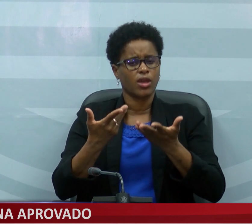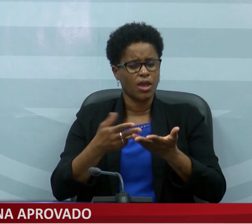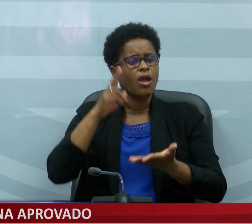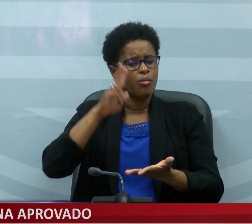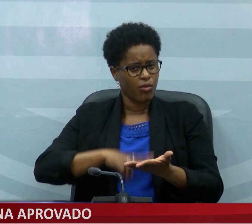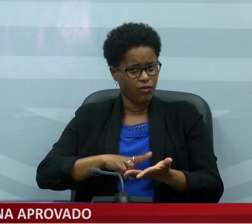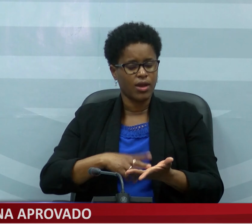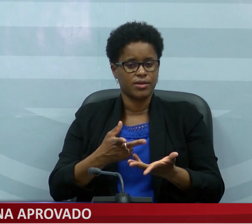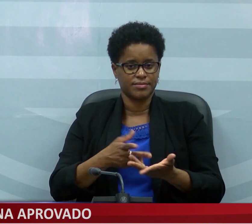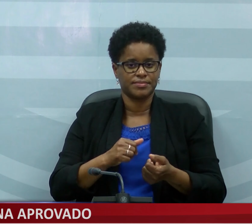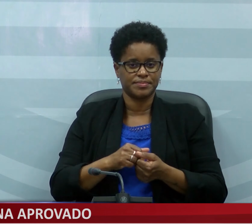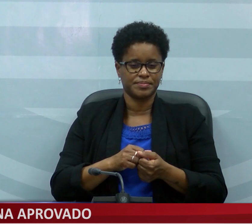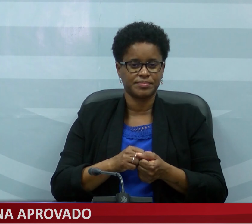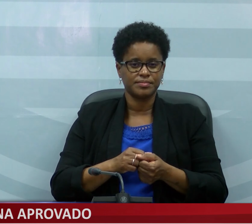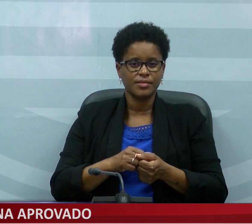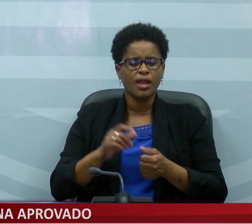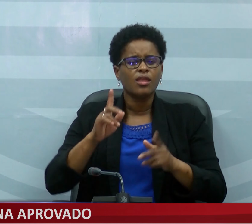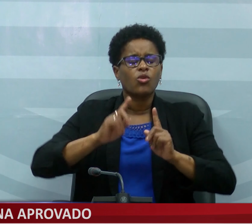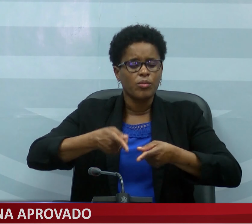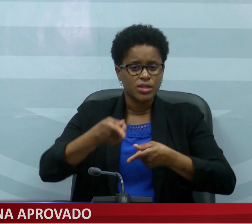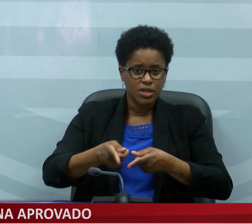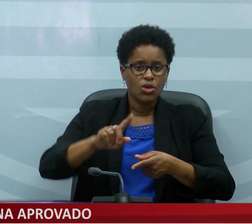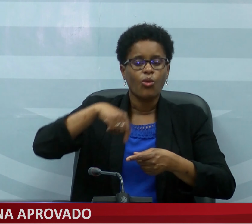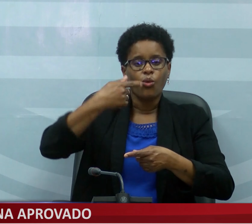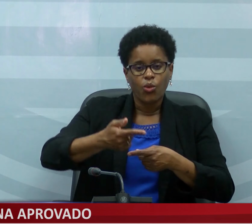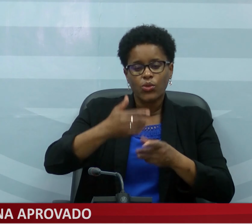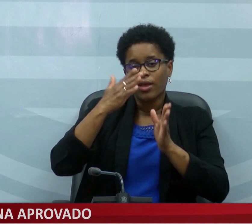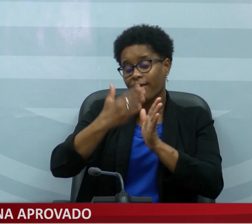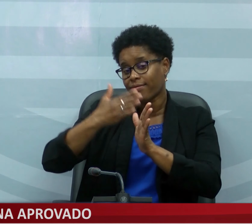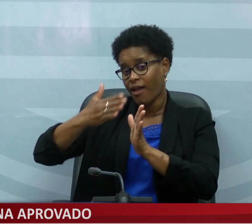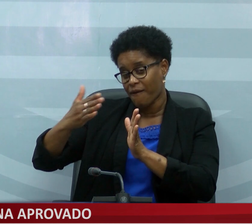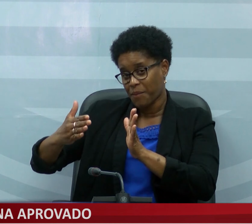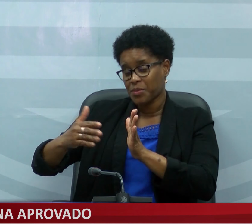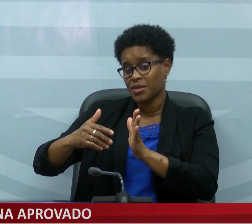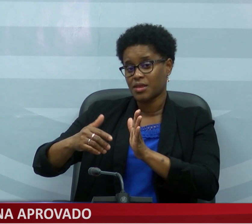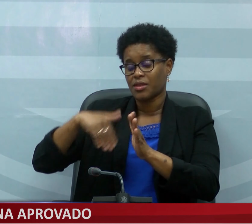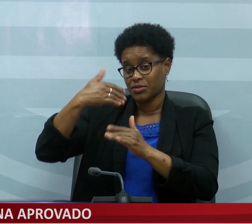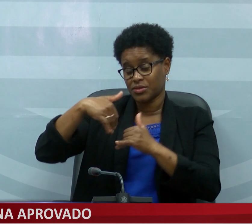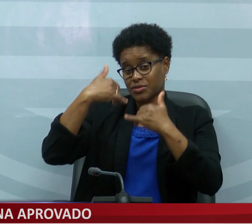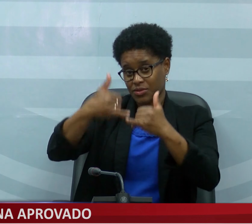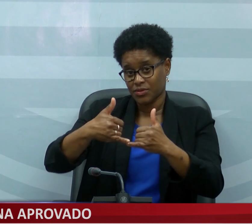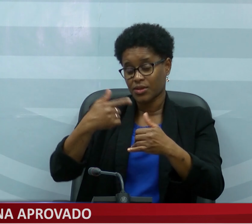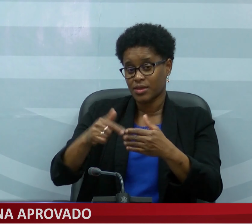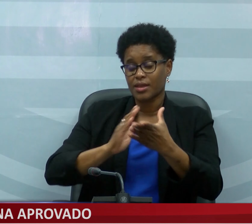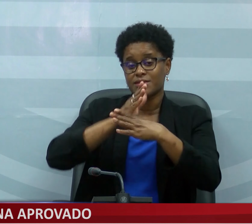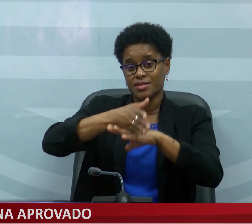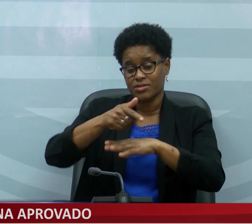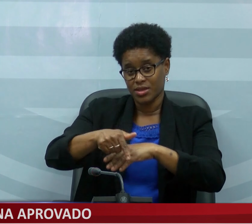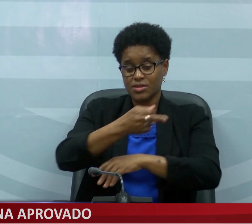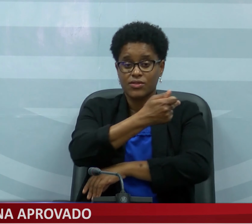agora a as outras etapas que sucedem e que irá nos permitir ter acesso a essas vacinas